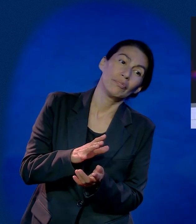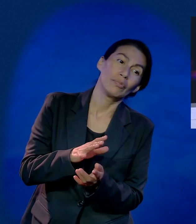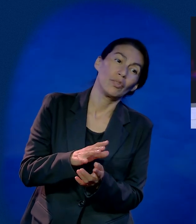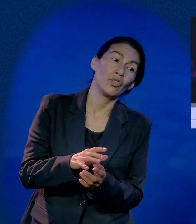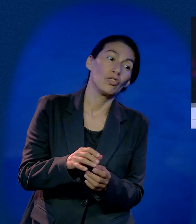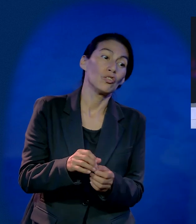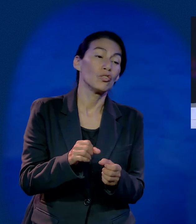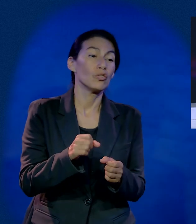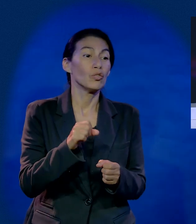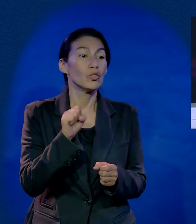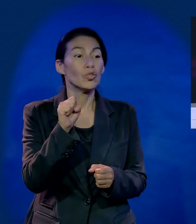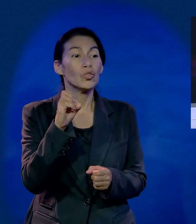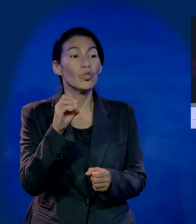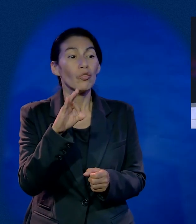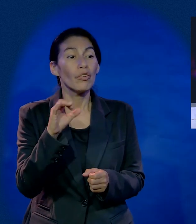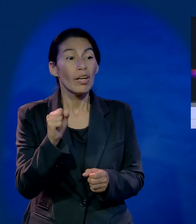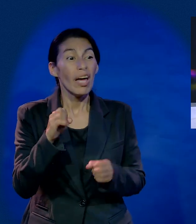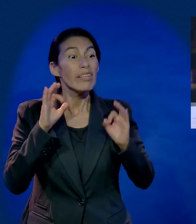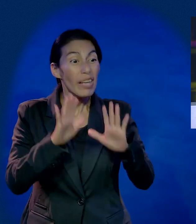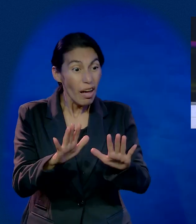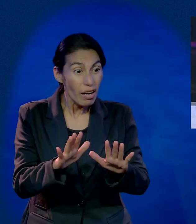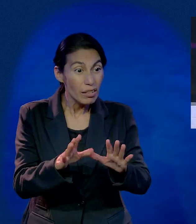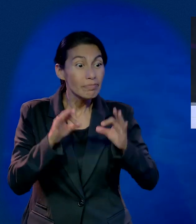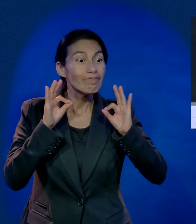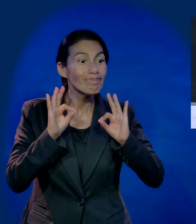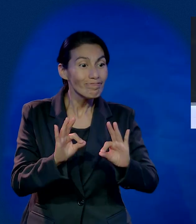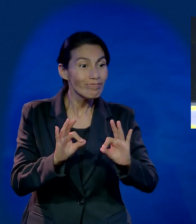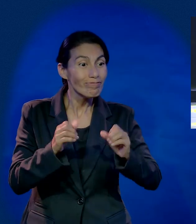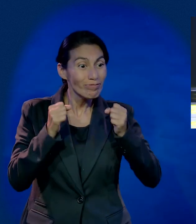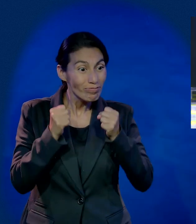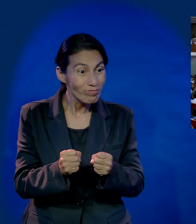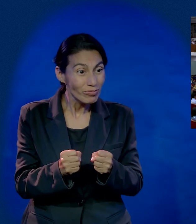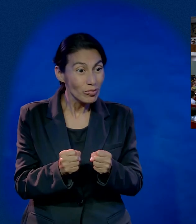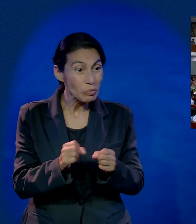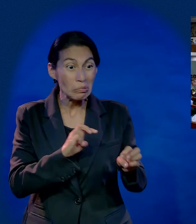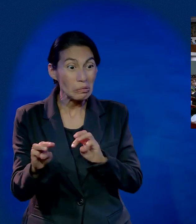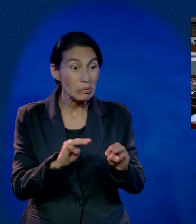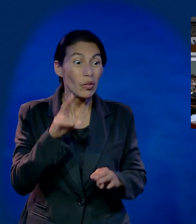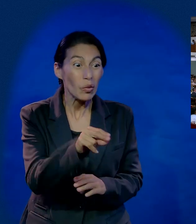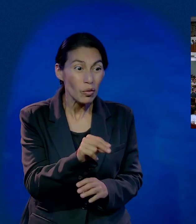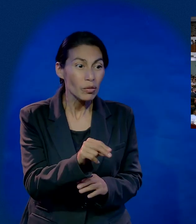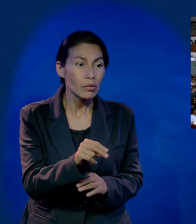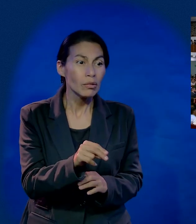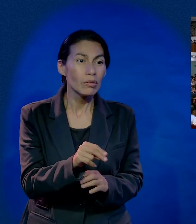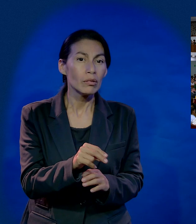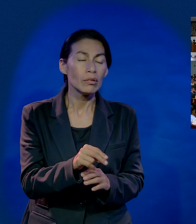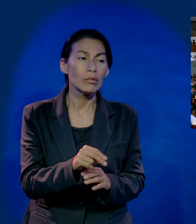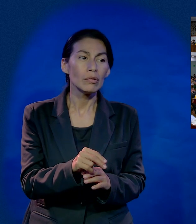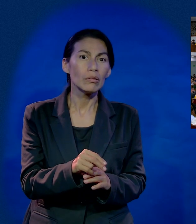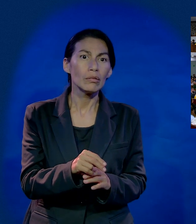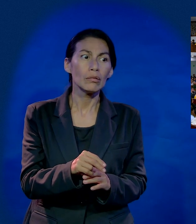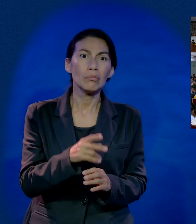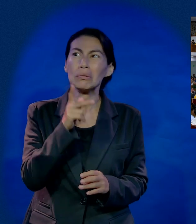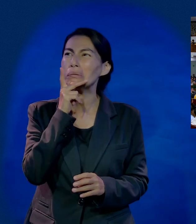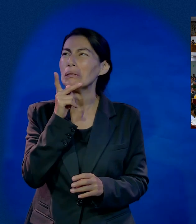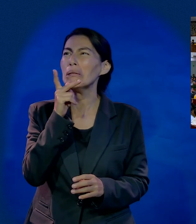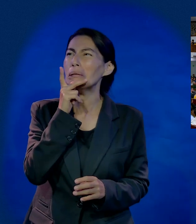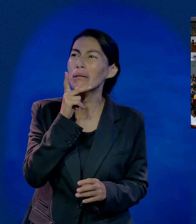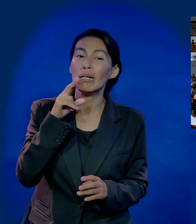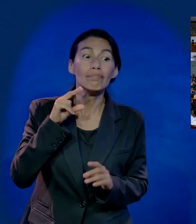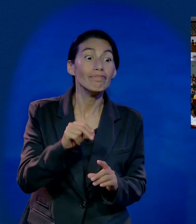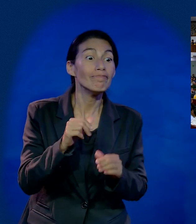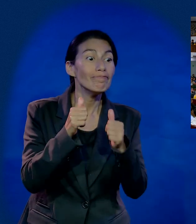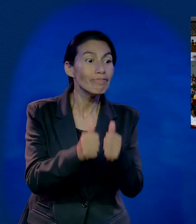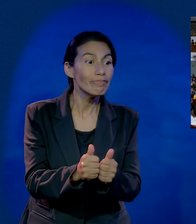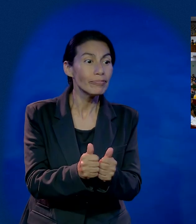Él suturaba, pero ella se seguía moviendo. Llegó un momento donde dije, Sofía, quédate quieta. Y ella,